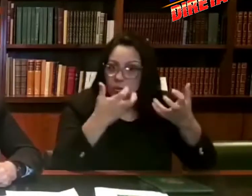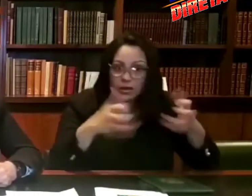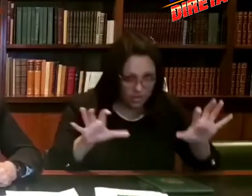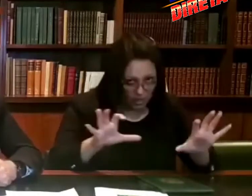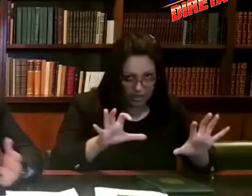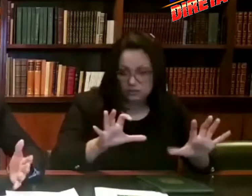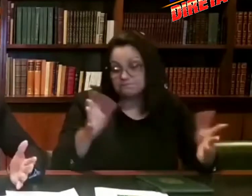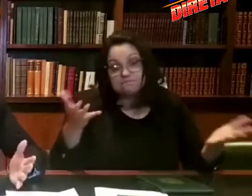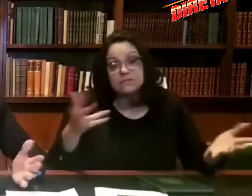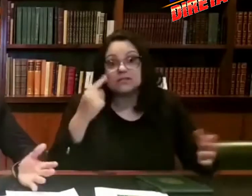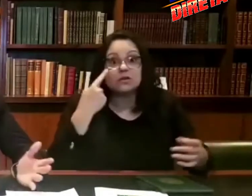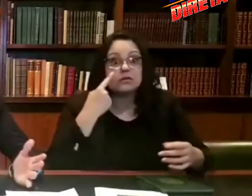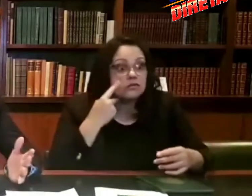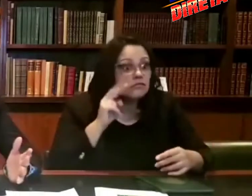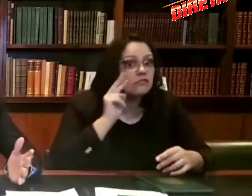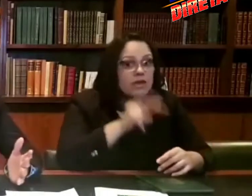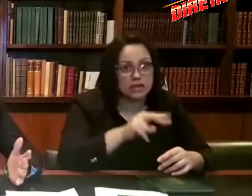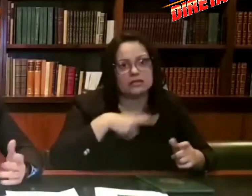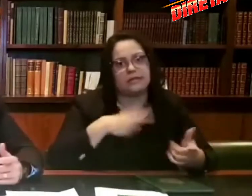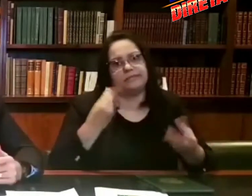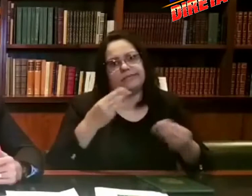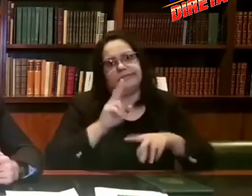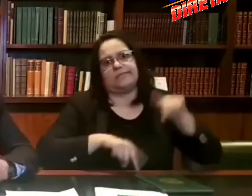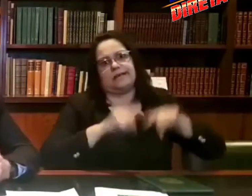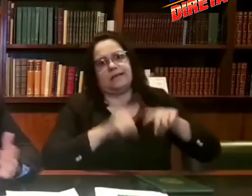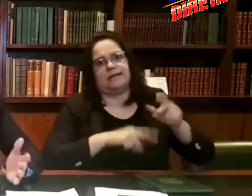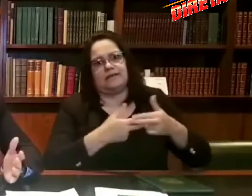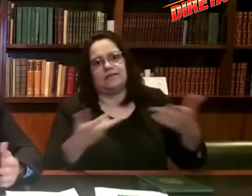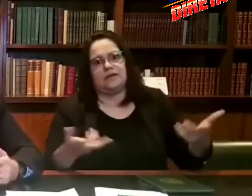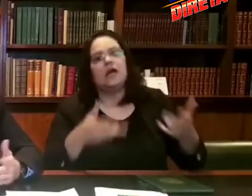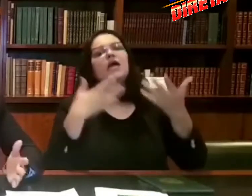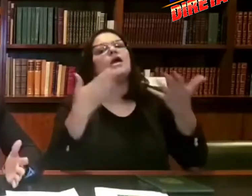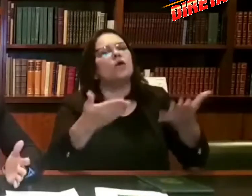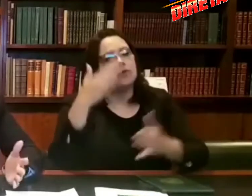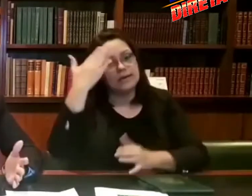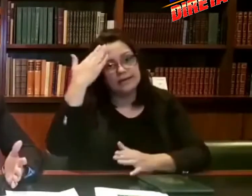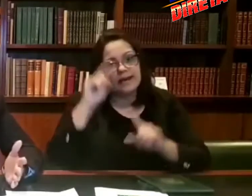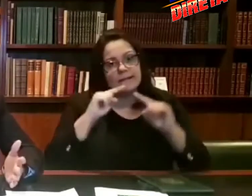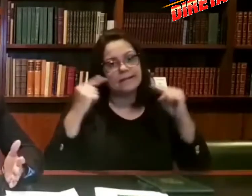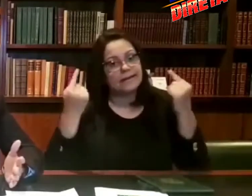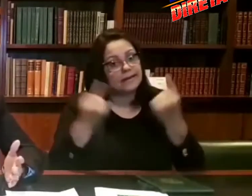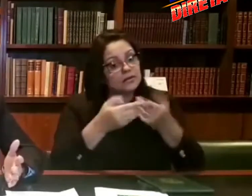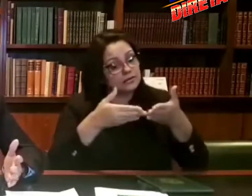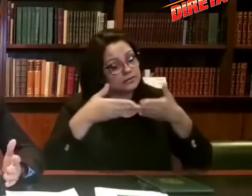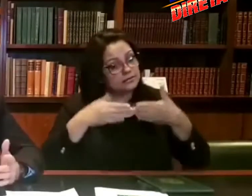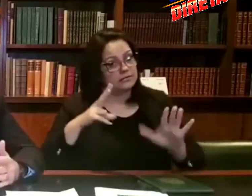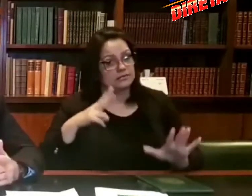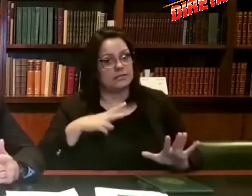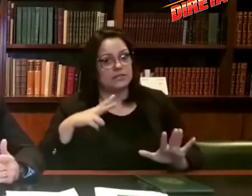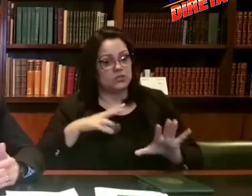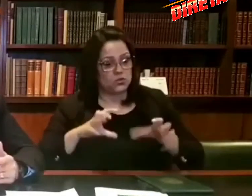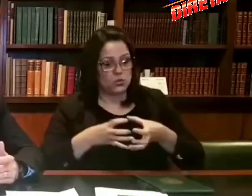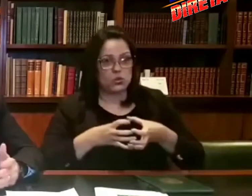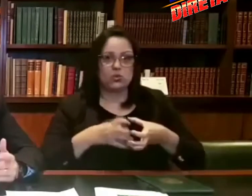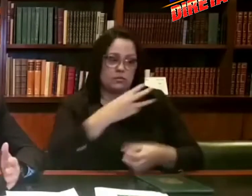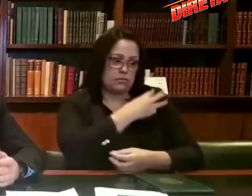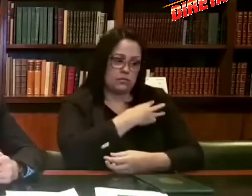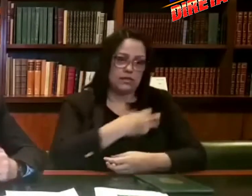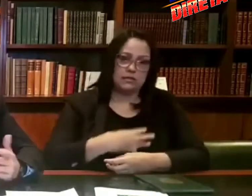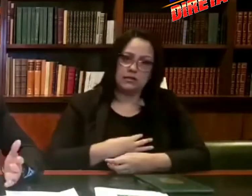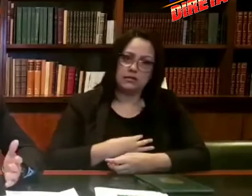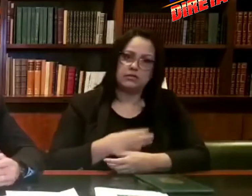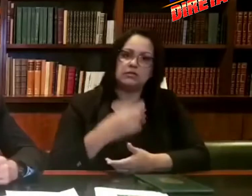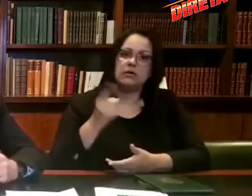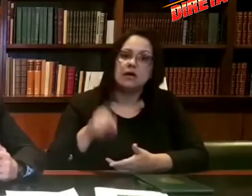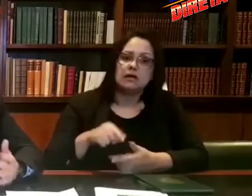né, não assista, é muito simples. Tá? E entendo que é uma reunião reservada. Tá? E é a maneira que a gente tem